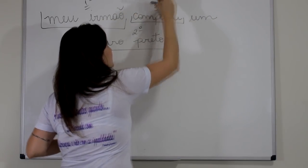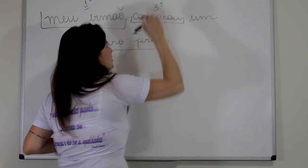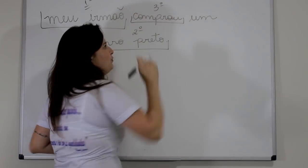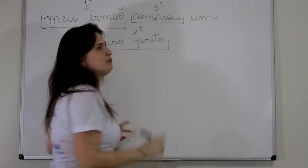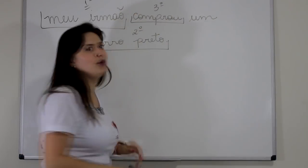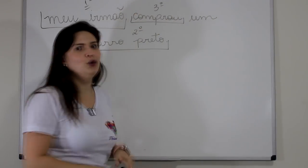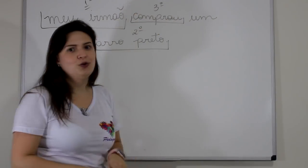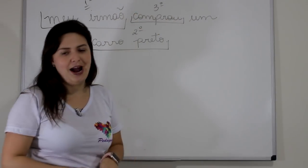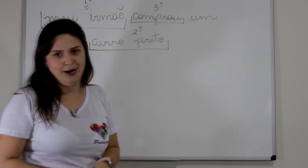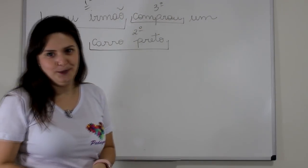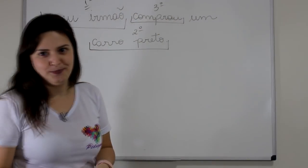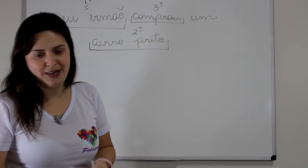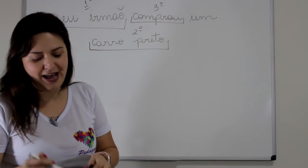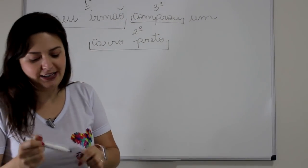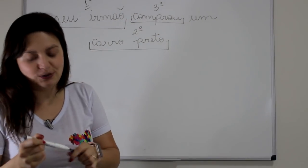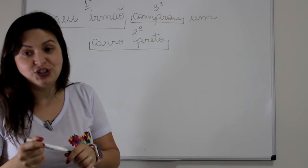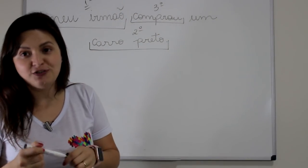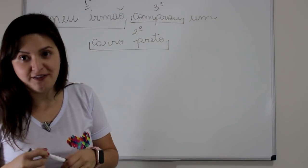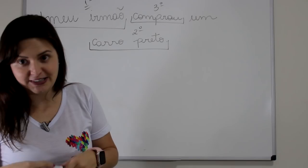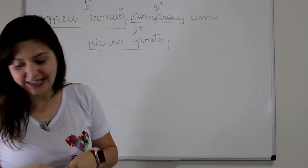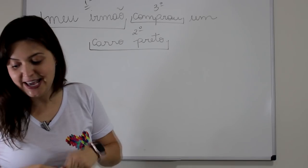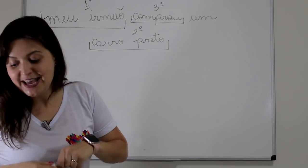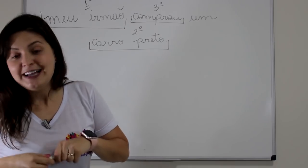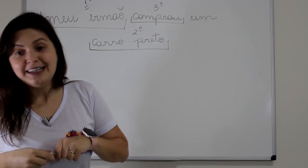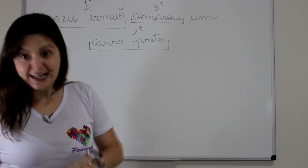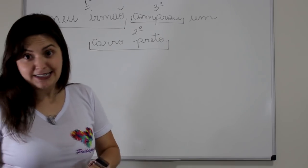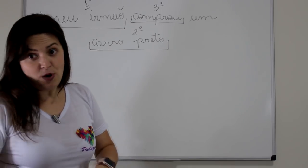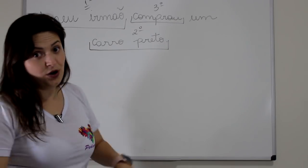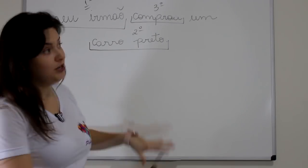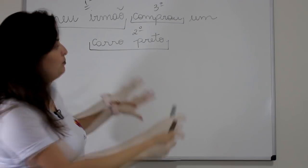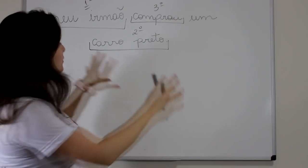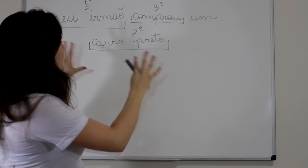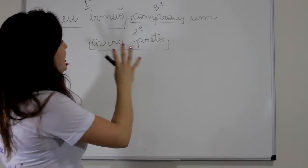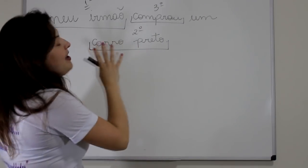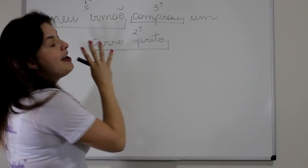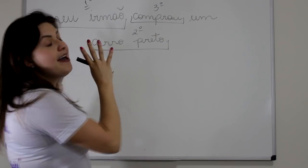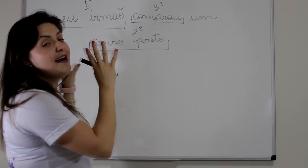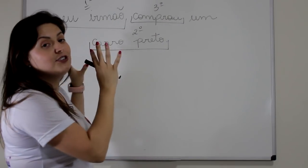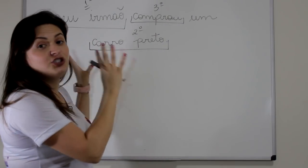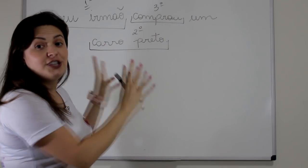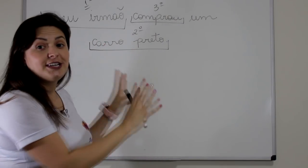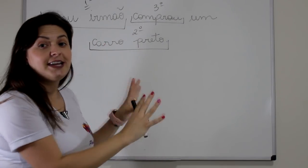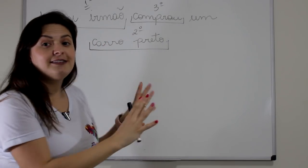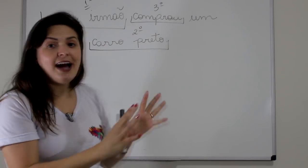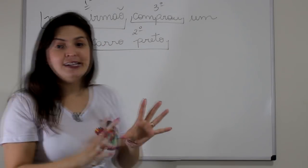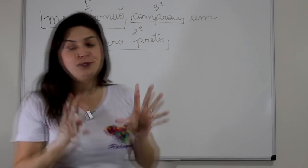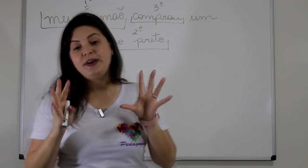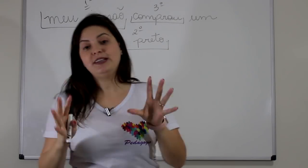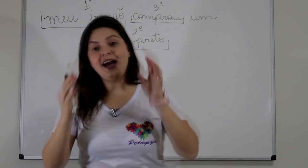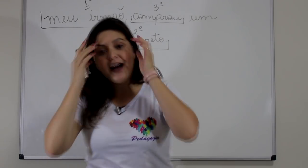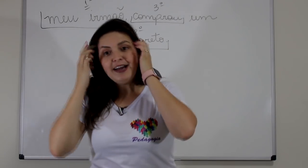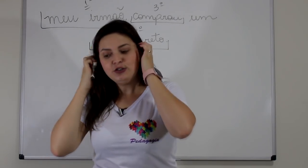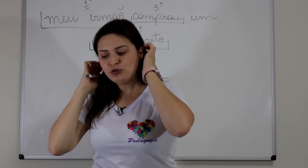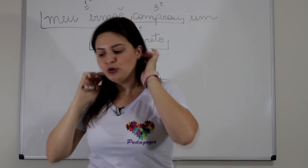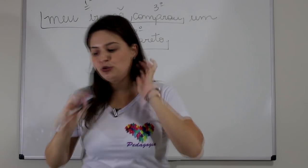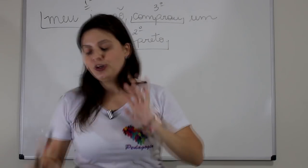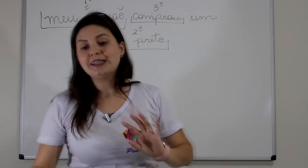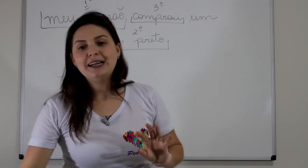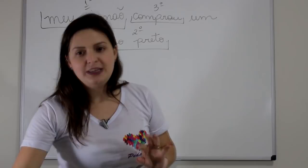terceiro lugar, tá? Então a gente vai fazer nessa ordem, porque a gente tem que tentar respeitar a estrutura da